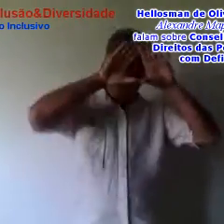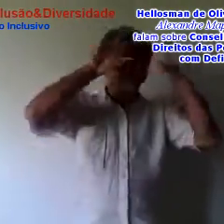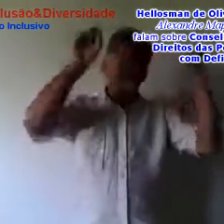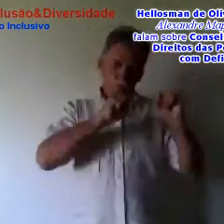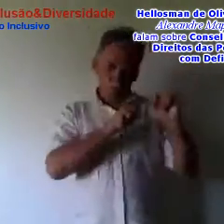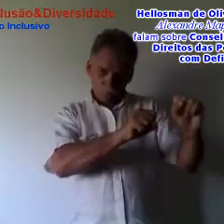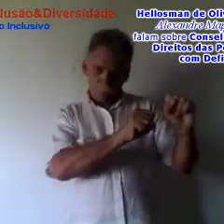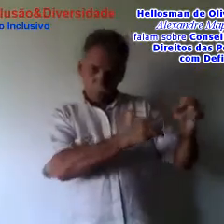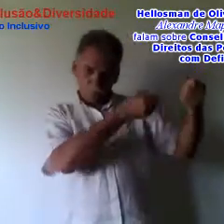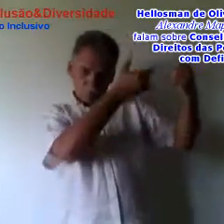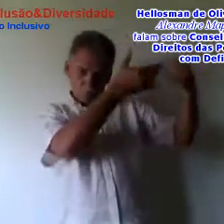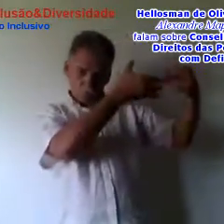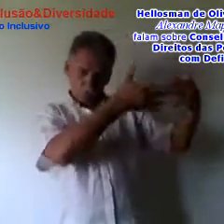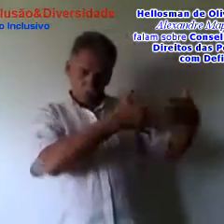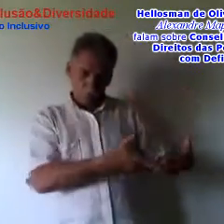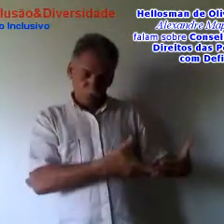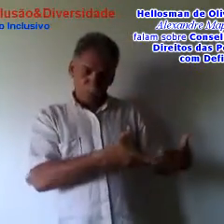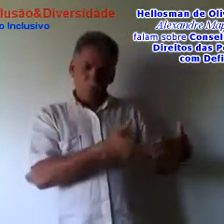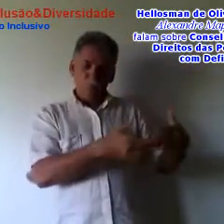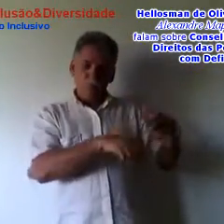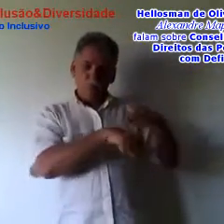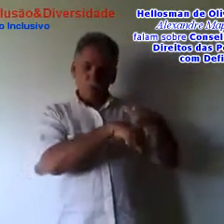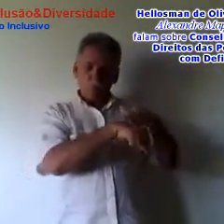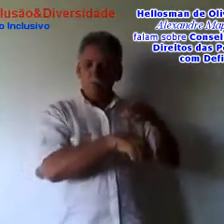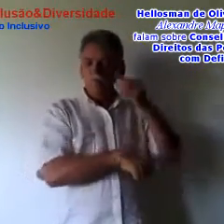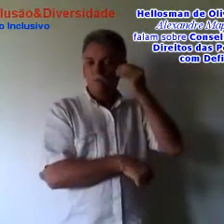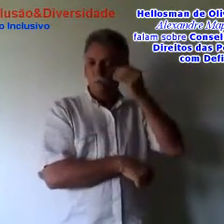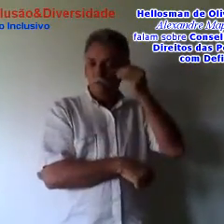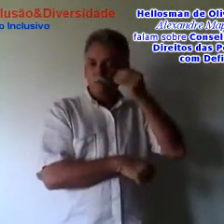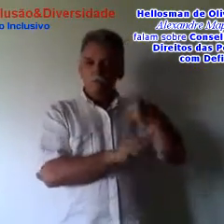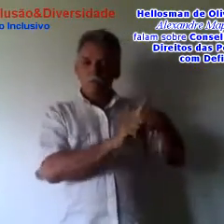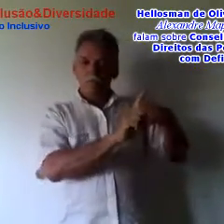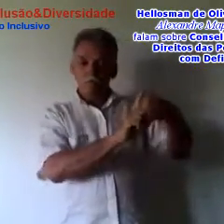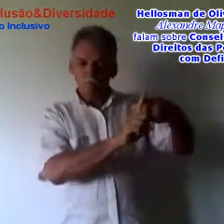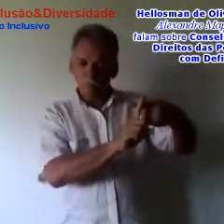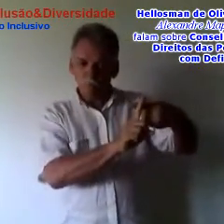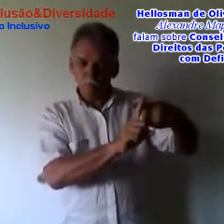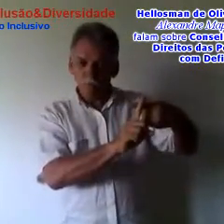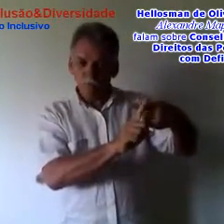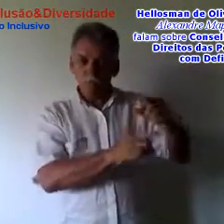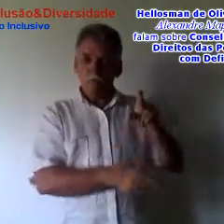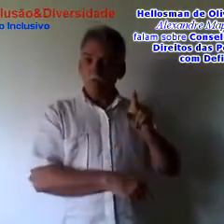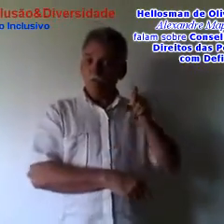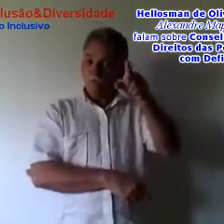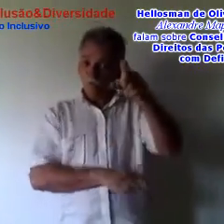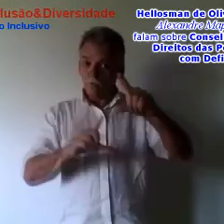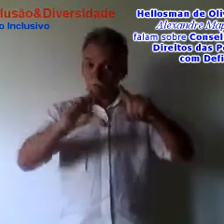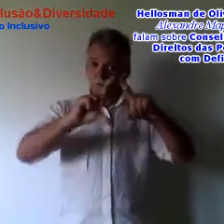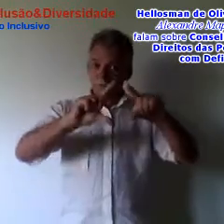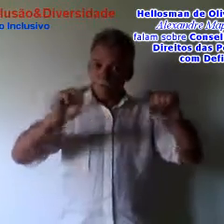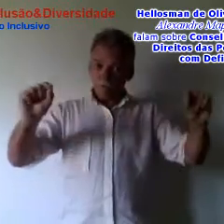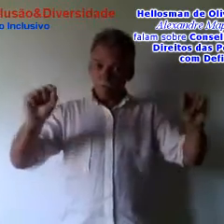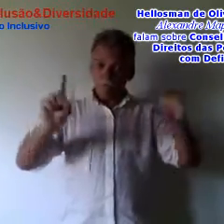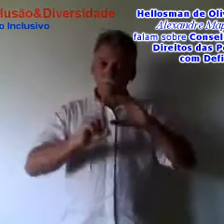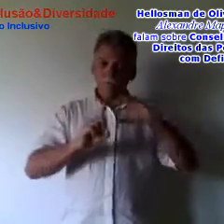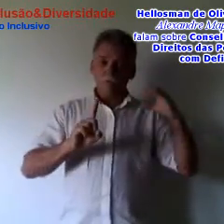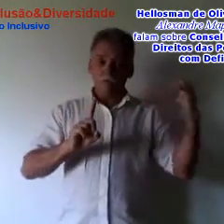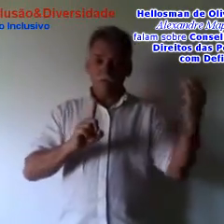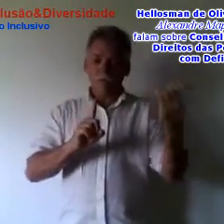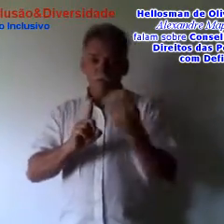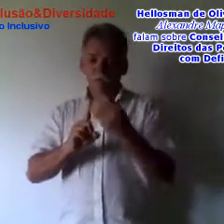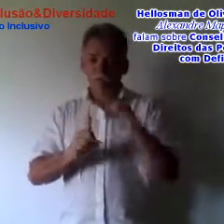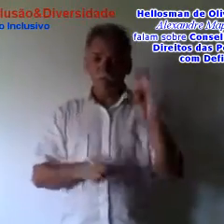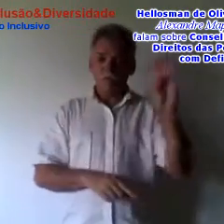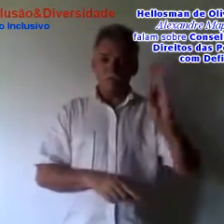pode também partilhar daquela experiência positiva, né? E lá na Conferência Nacional, e aí